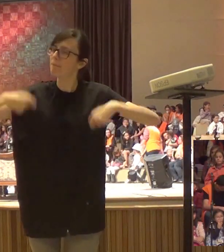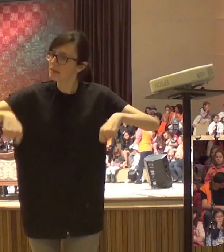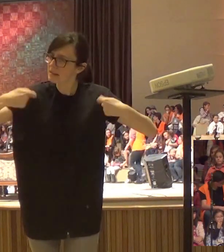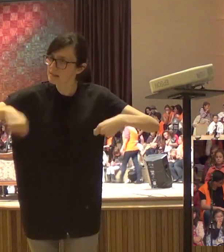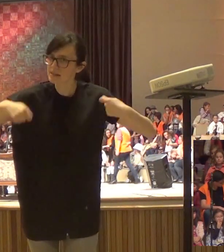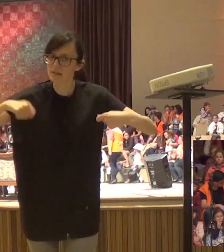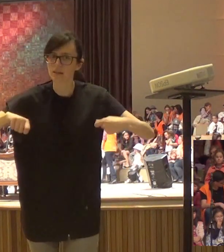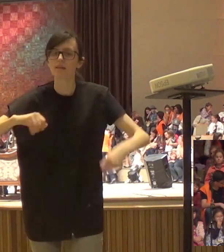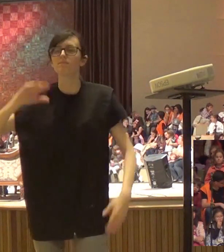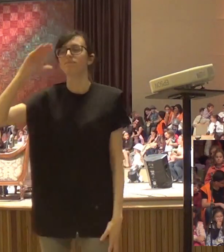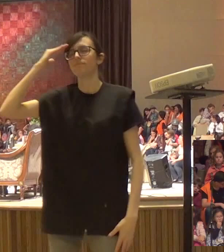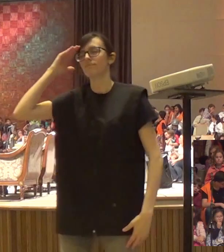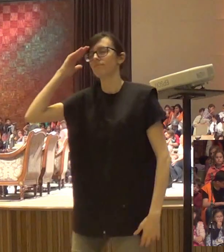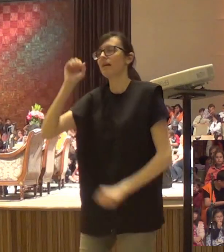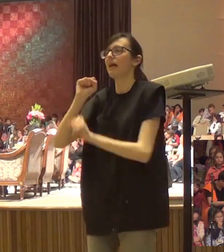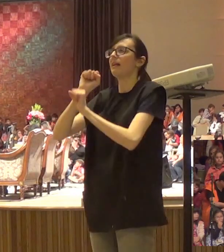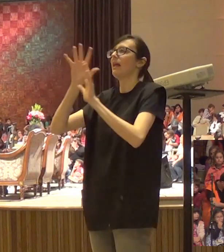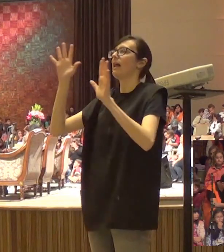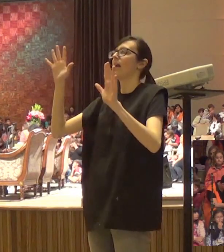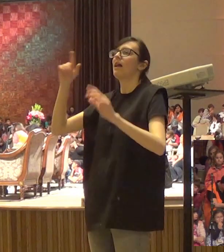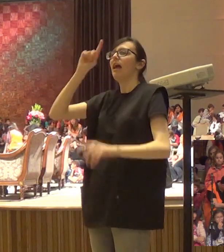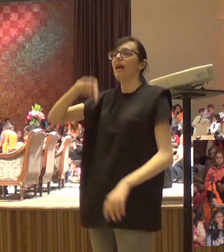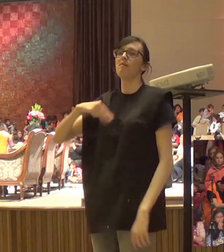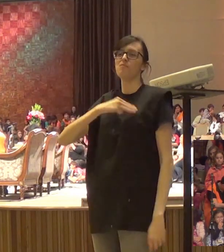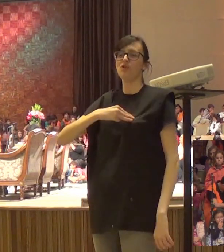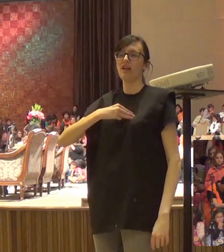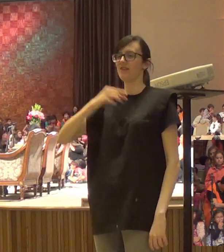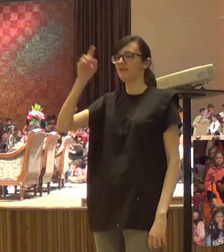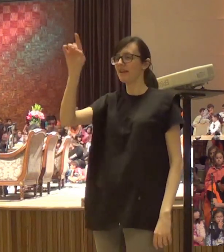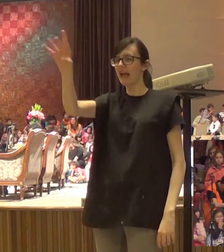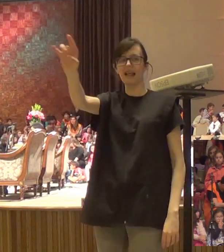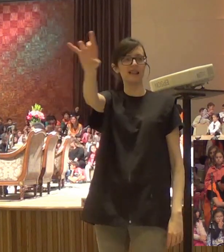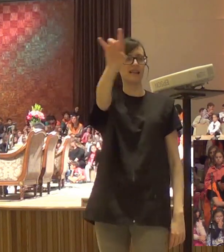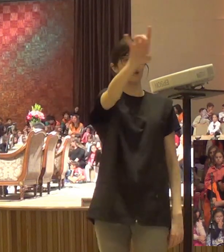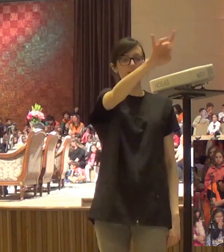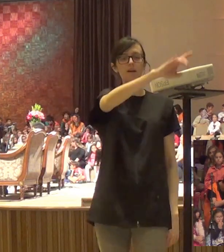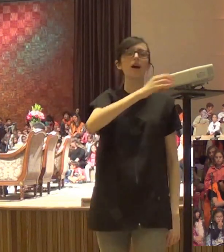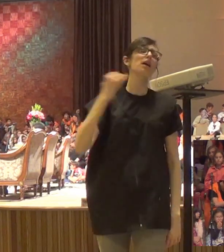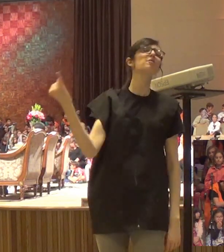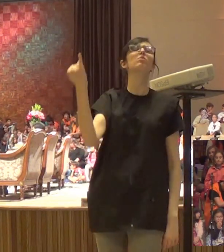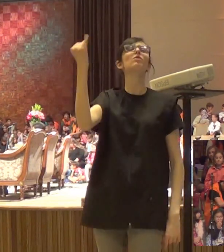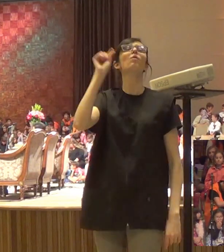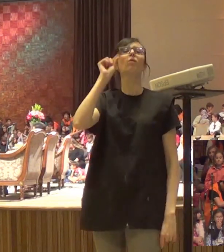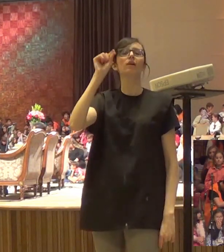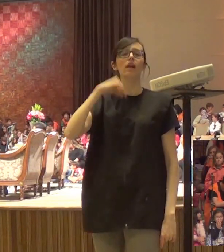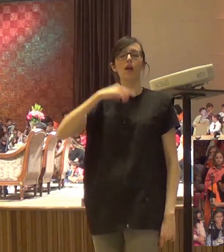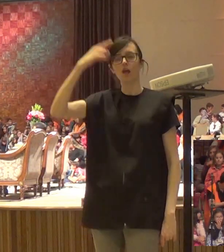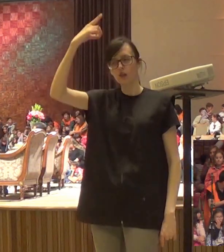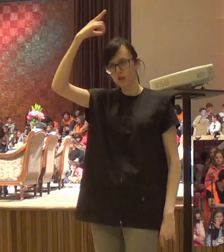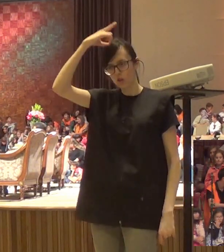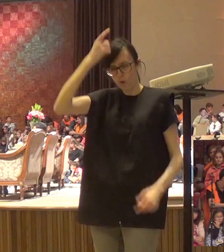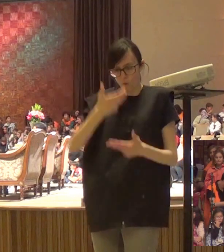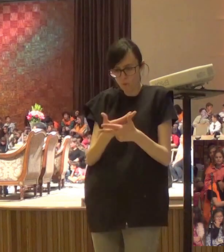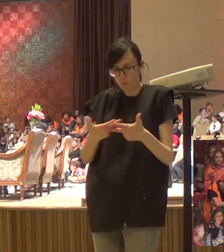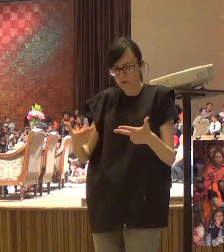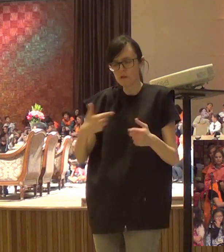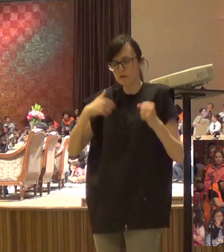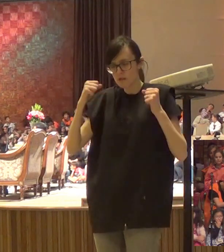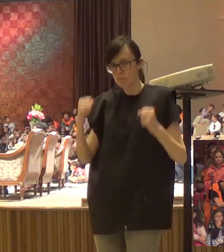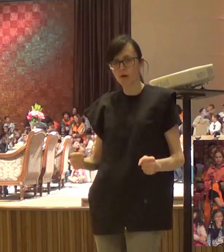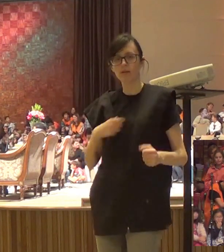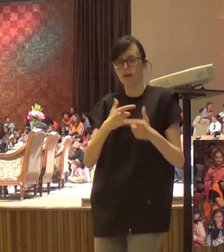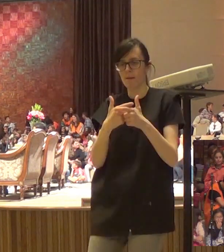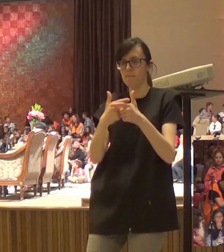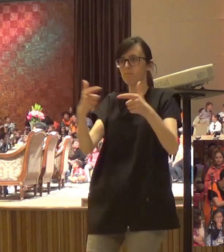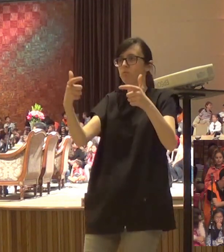convicção que eles são missionários e que seu objetivo primário é usar seus dons e recursos para o avanço